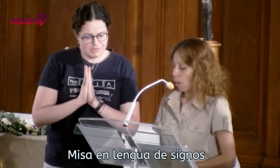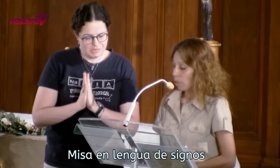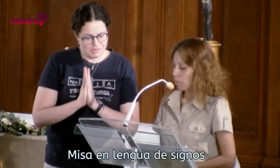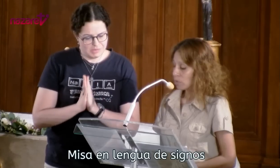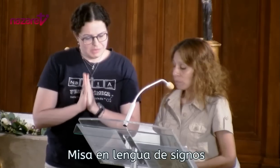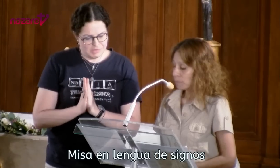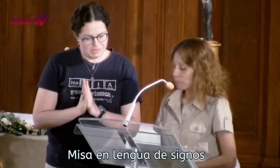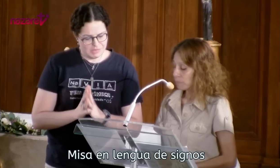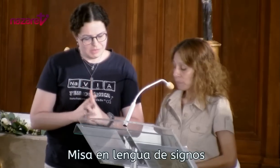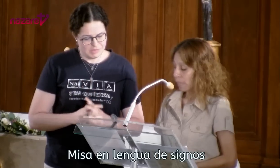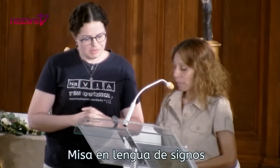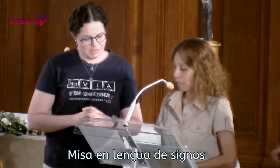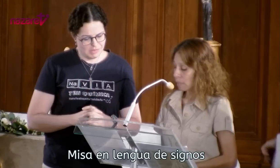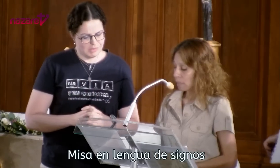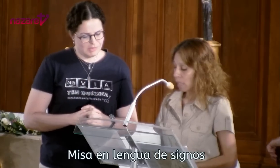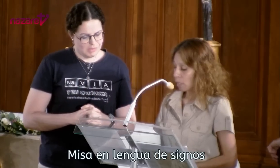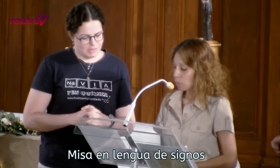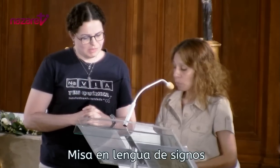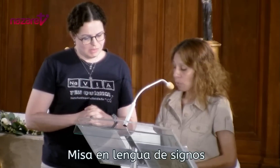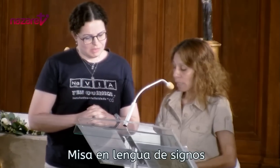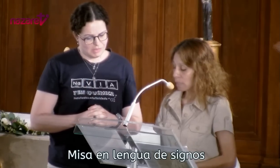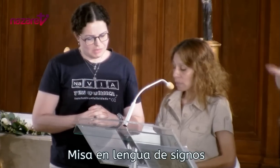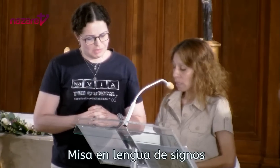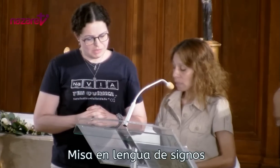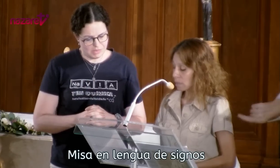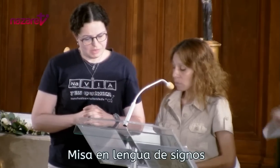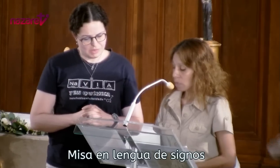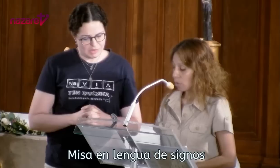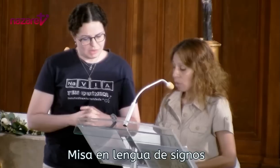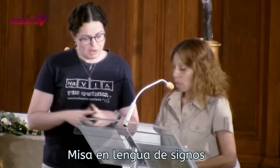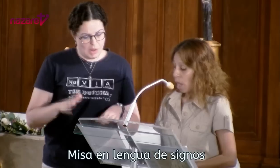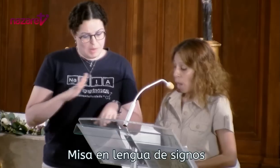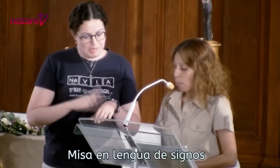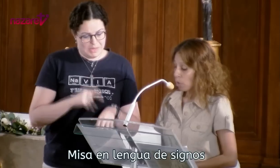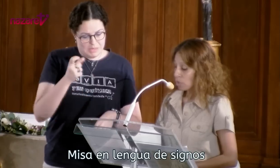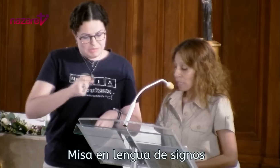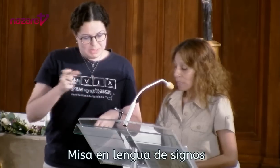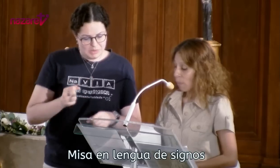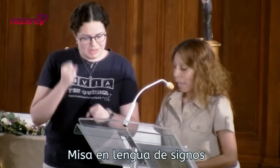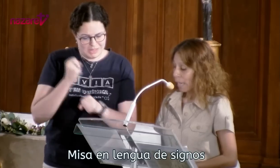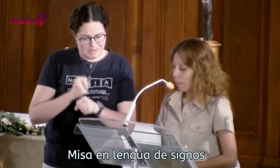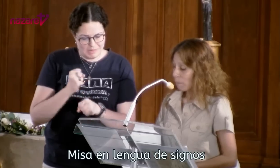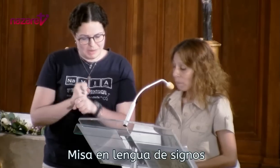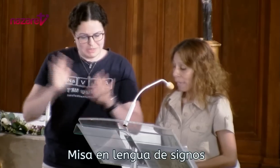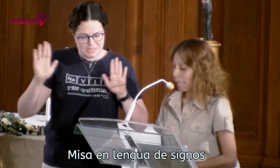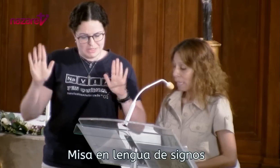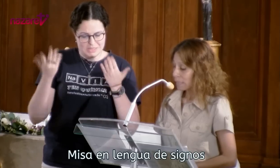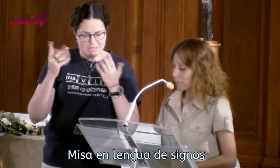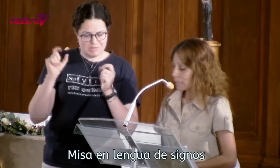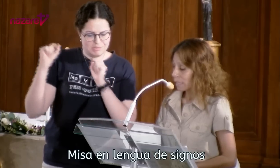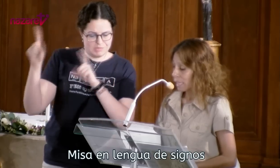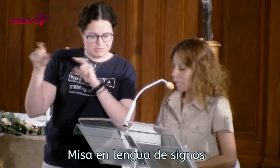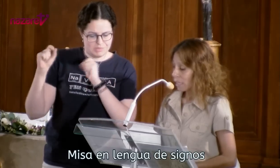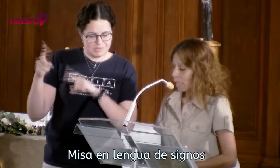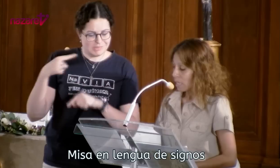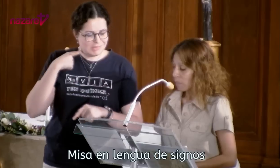Oremos. Padre de los pobres, escúchanos. Por los que trabajan para rescatar